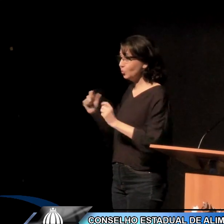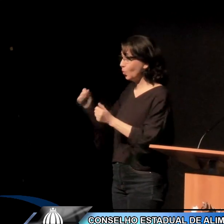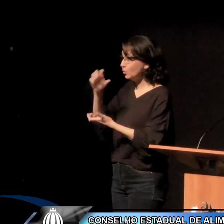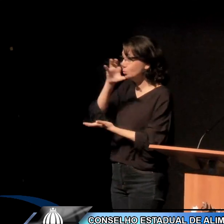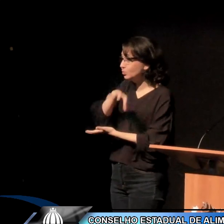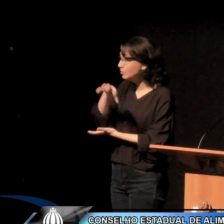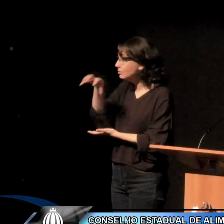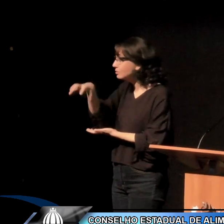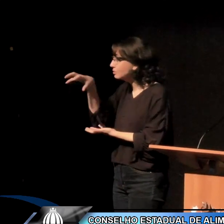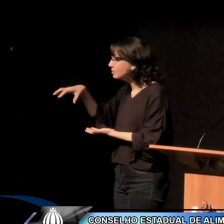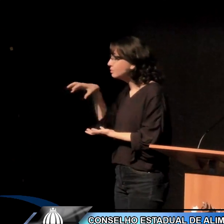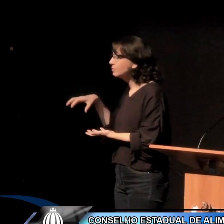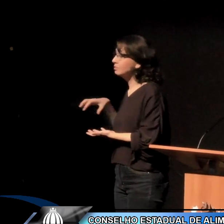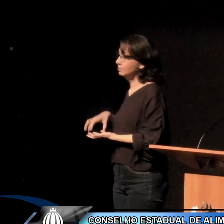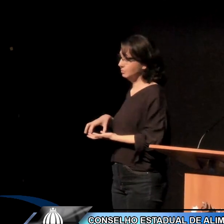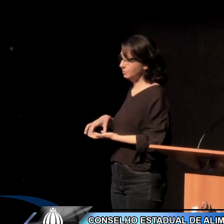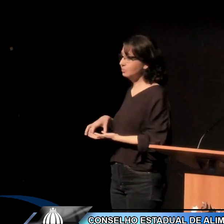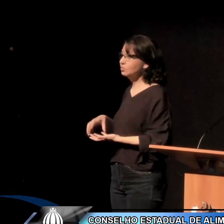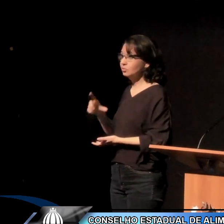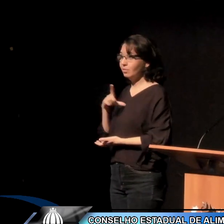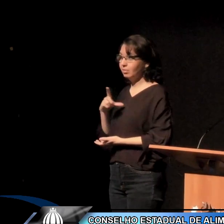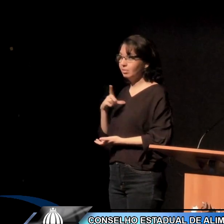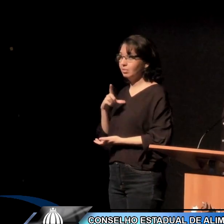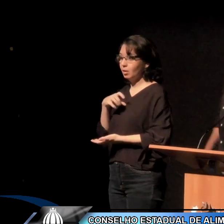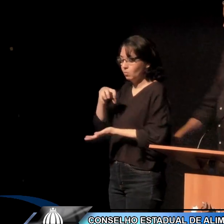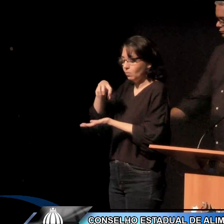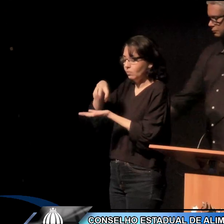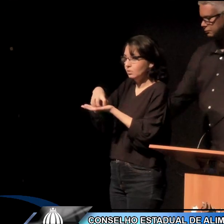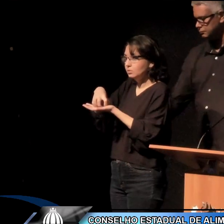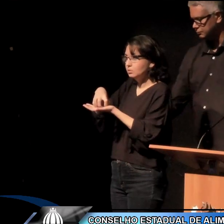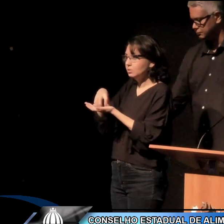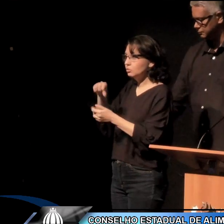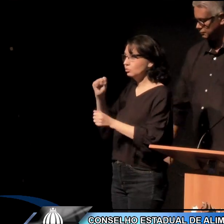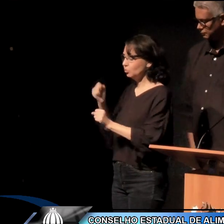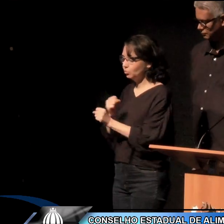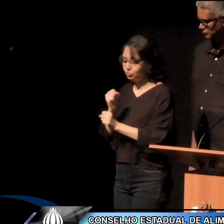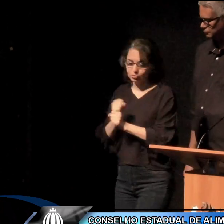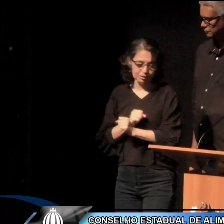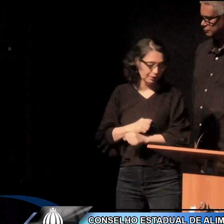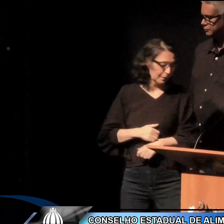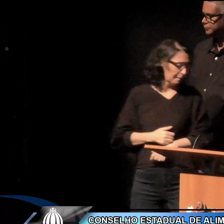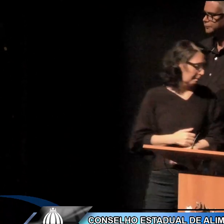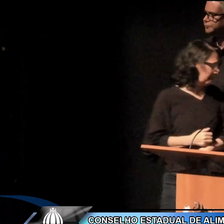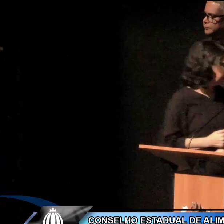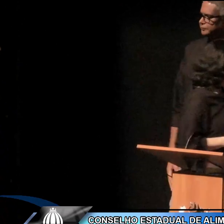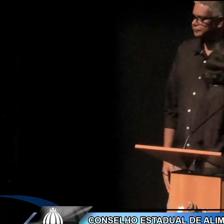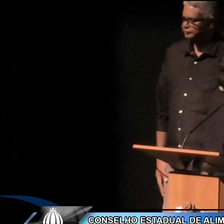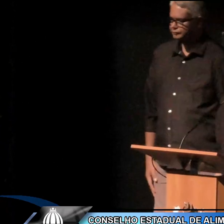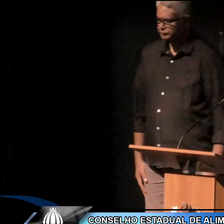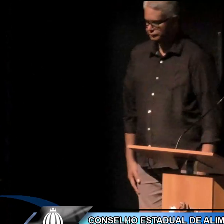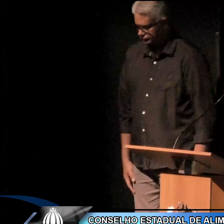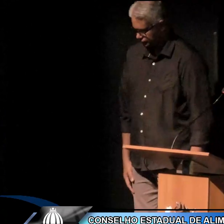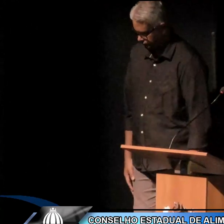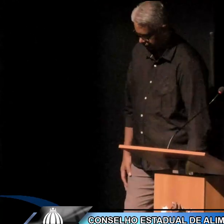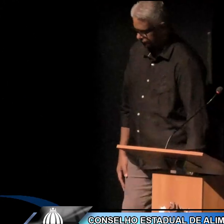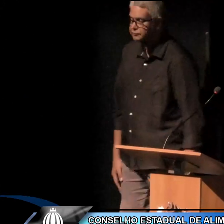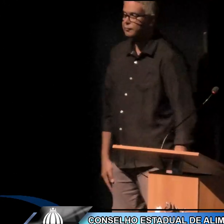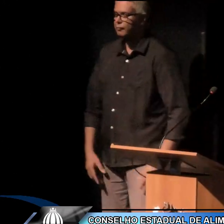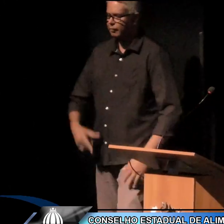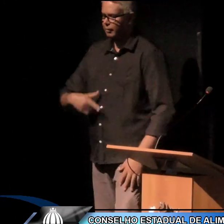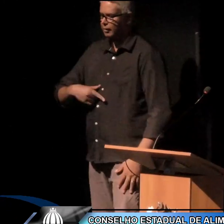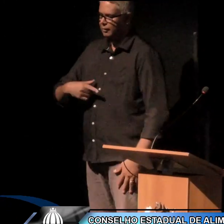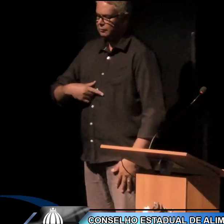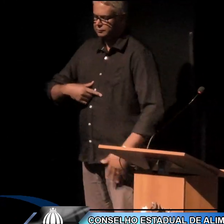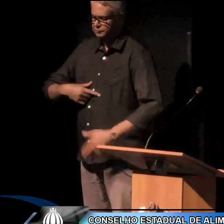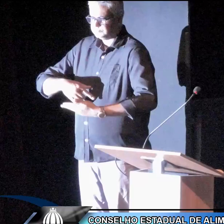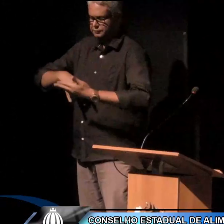infantil A gente tem uma matriz que foi construída né com profissionais da educação e com profissionais